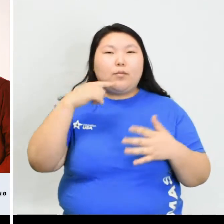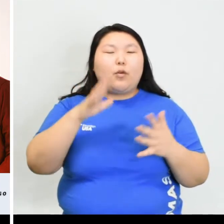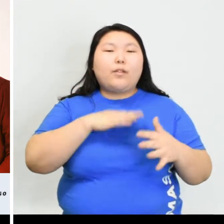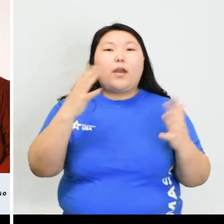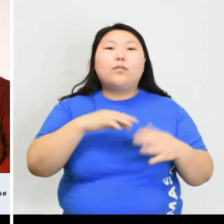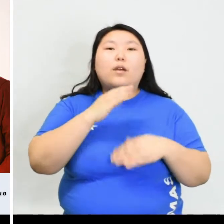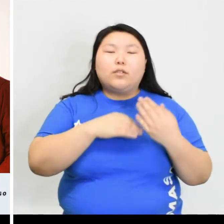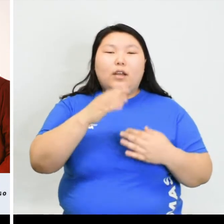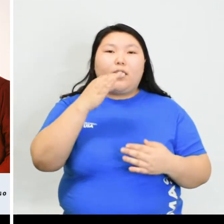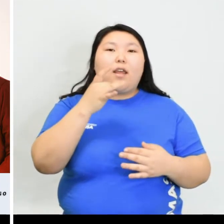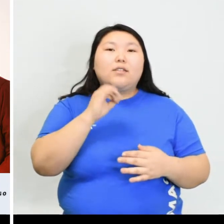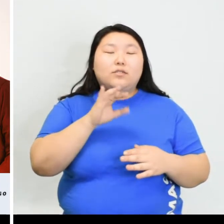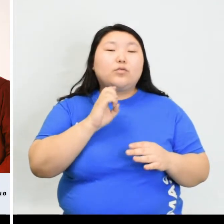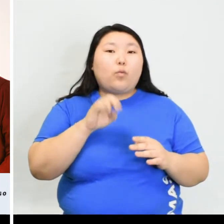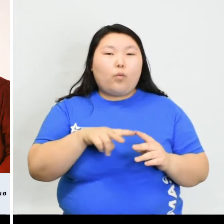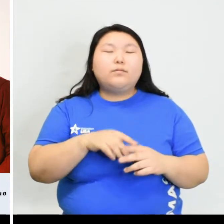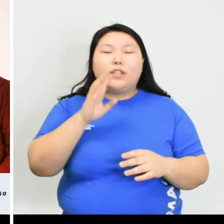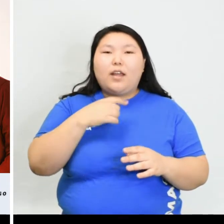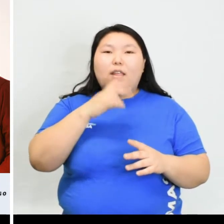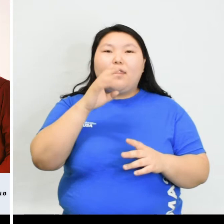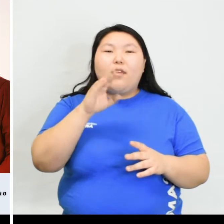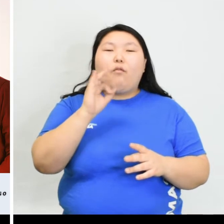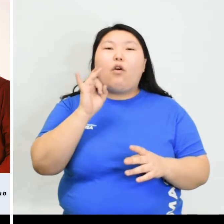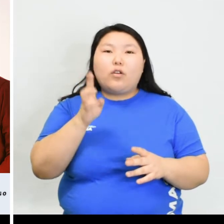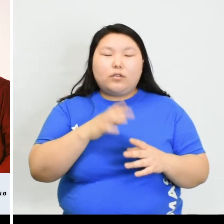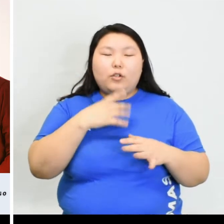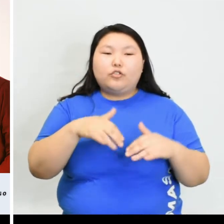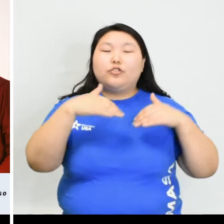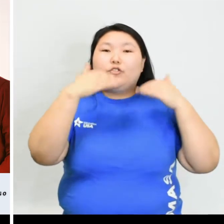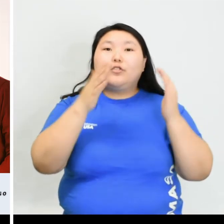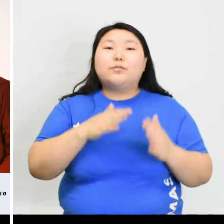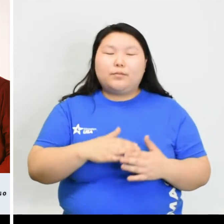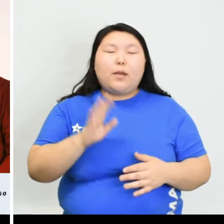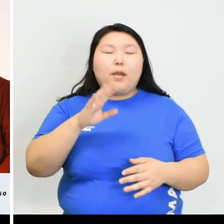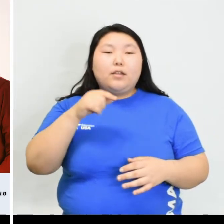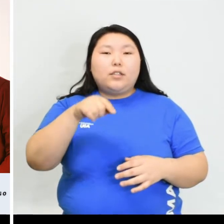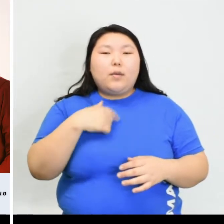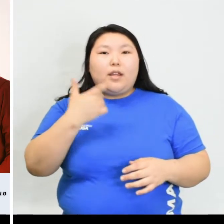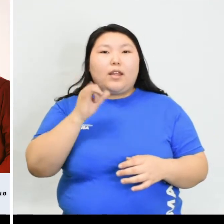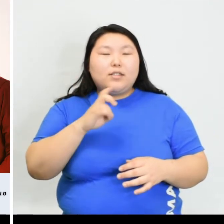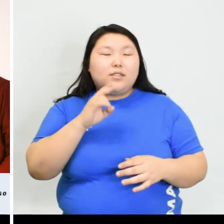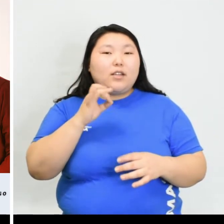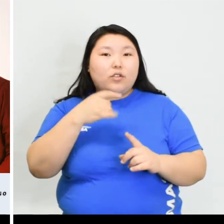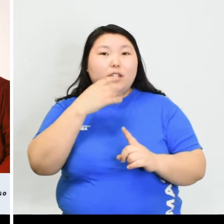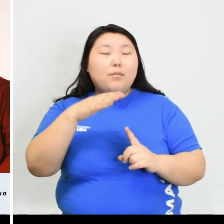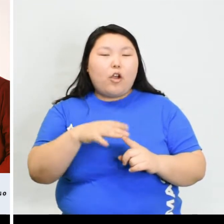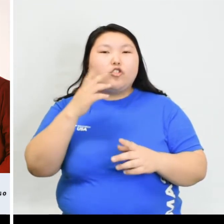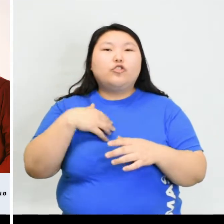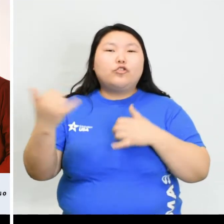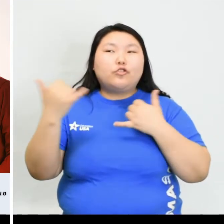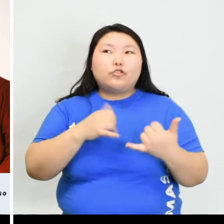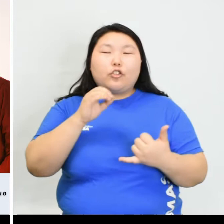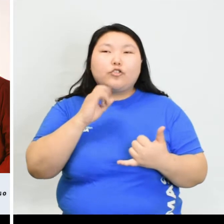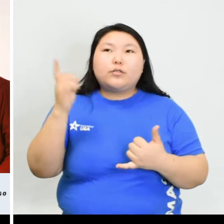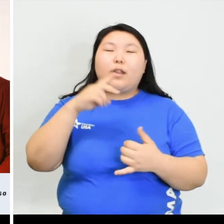нь especially grad school те networking бас гэх те. Тийм тэнд чинь одоо нөгөө guest lecture гэдэг шүү дээ. Зочин авчир